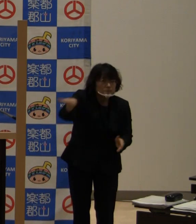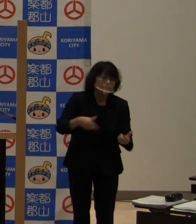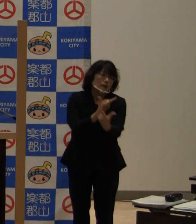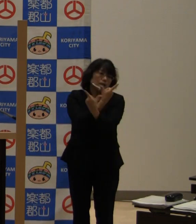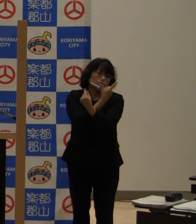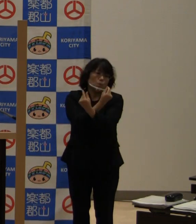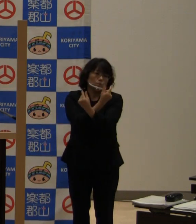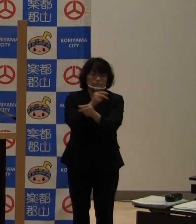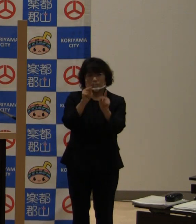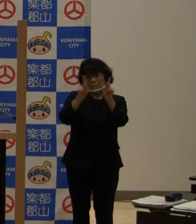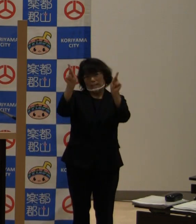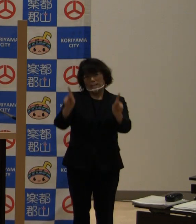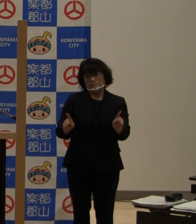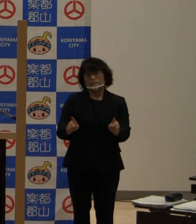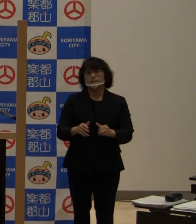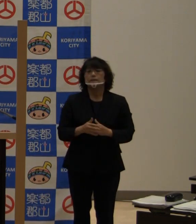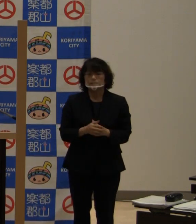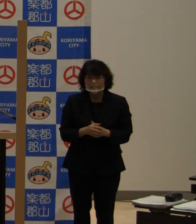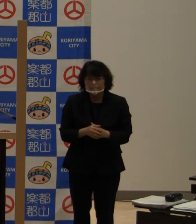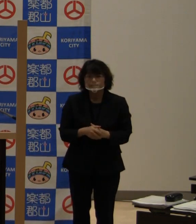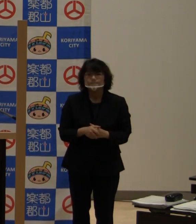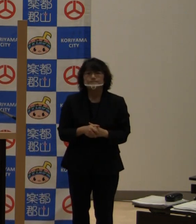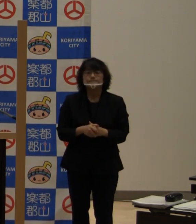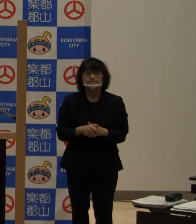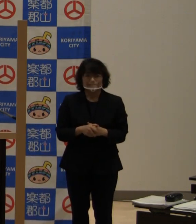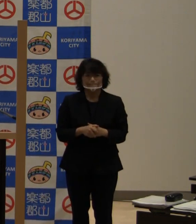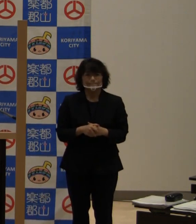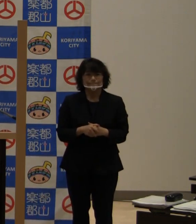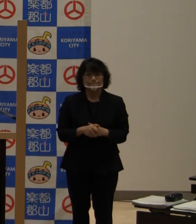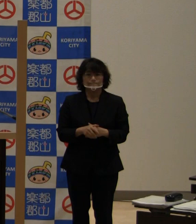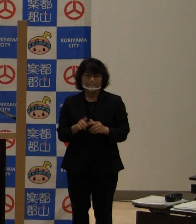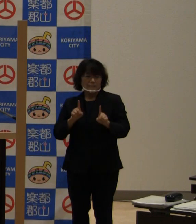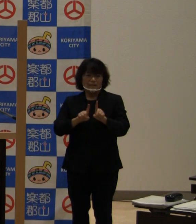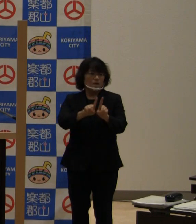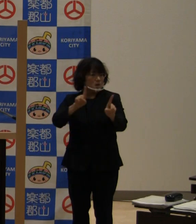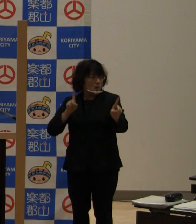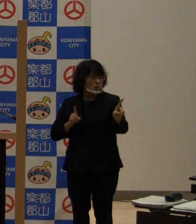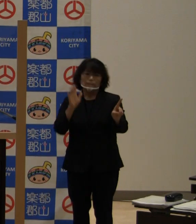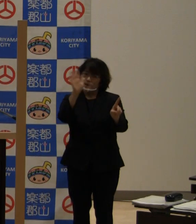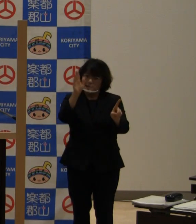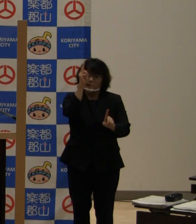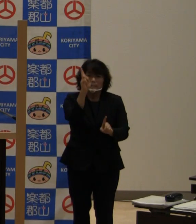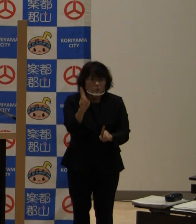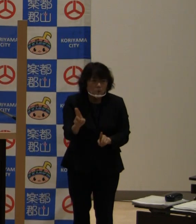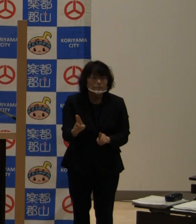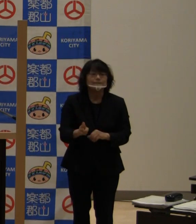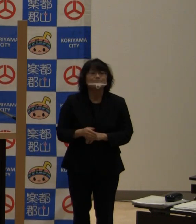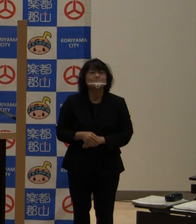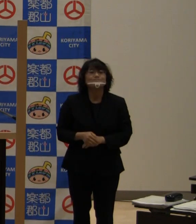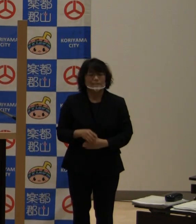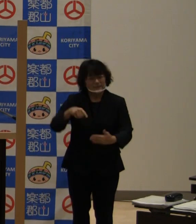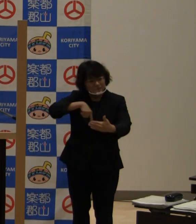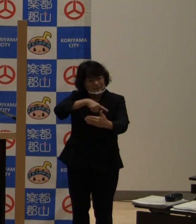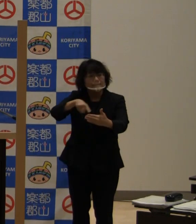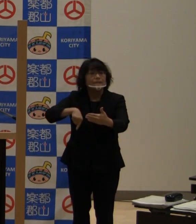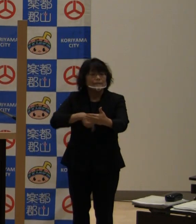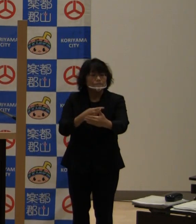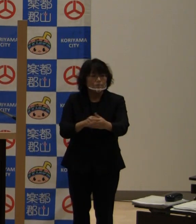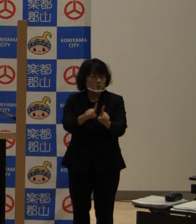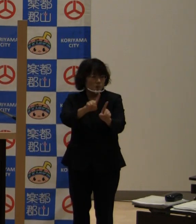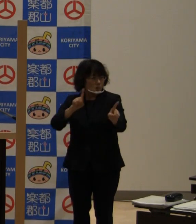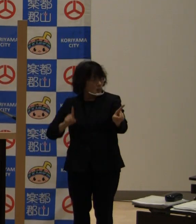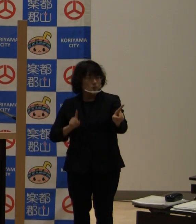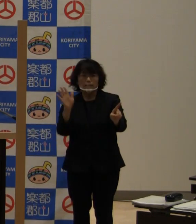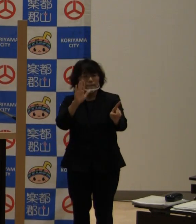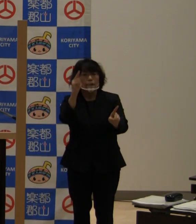ので、少なくとも他自治体に遅れを取らぬと、あるいは施策において内容においてですね、遅れを取ら